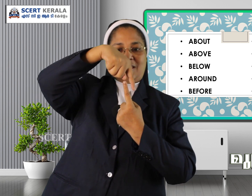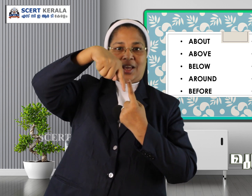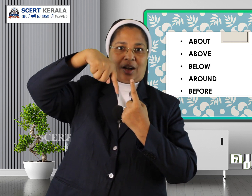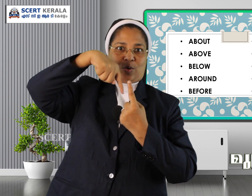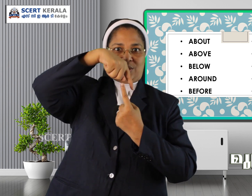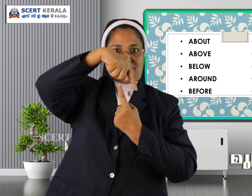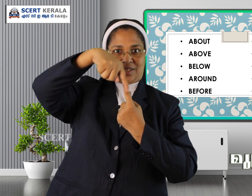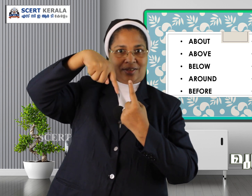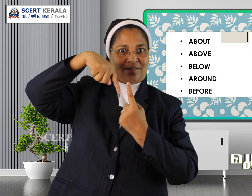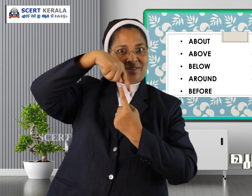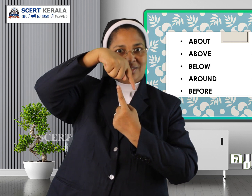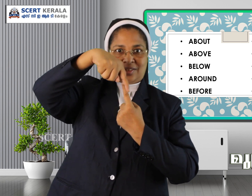എറൗണ്ട്.